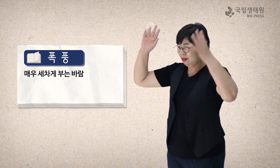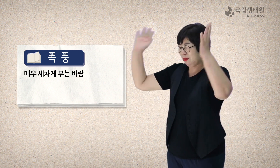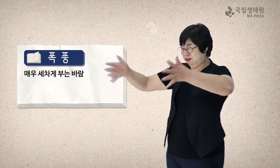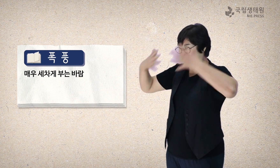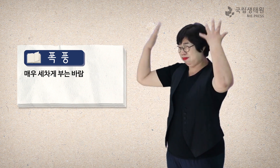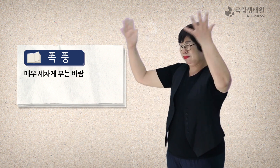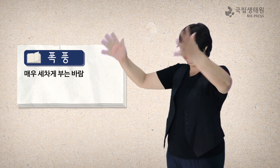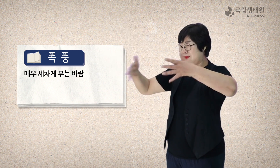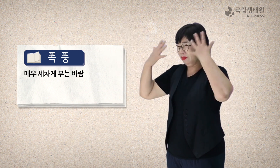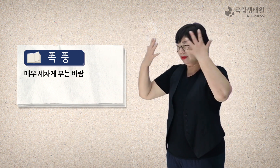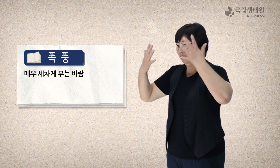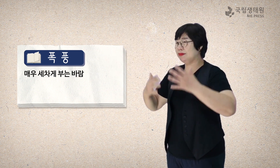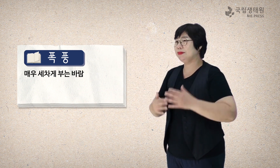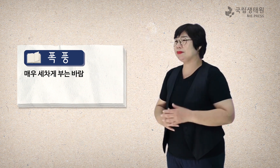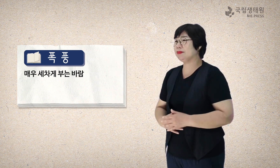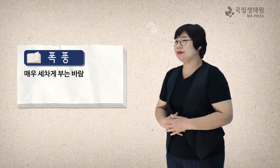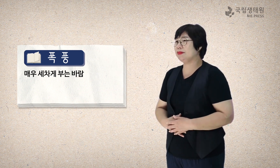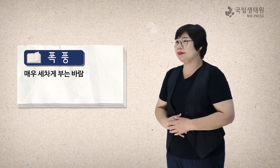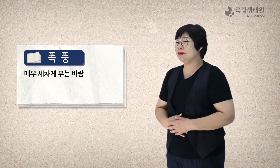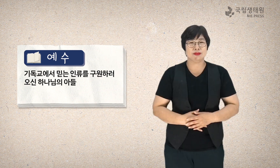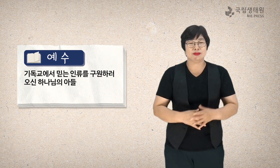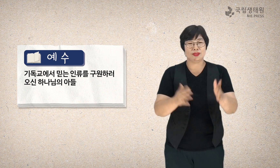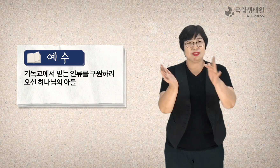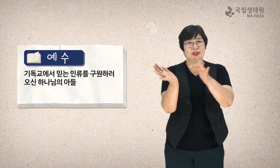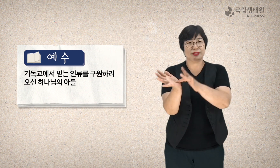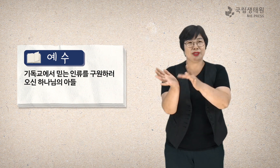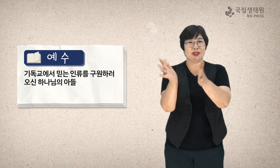어른벌레가 된 하루살이는 떼를 지어 날아다녀.